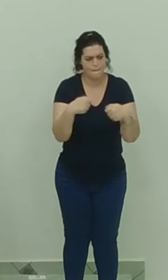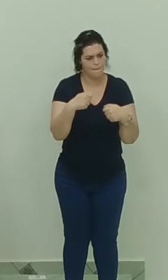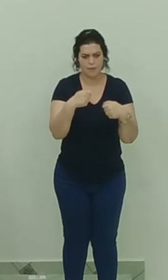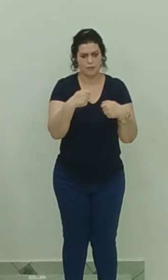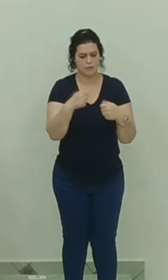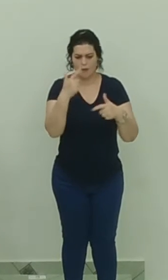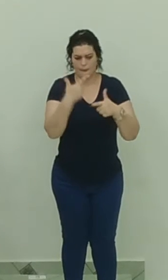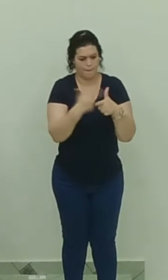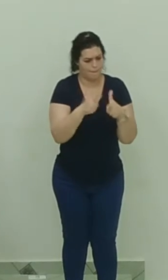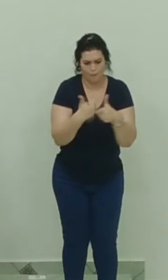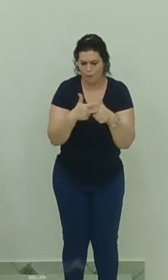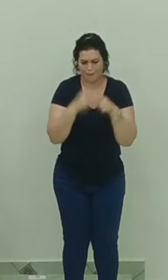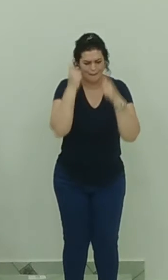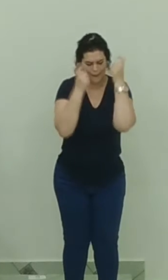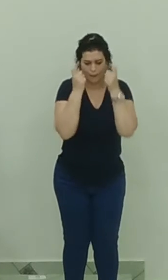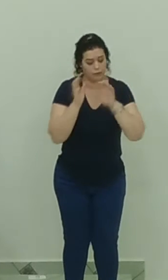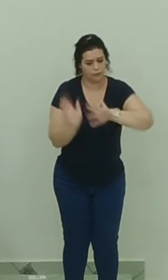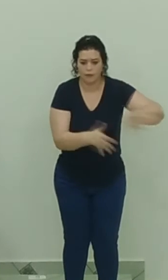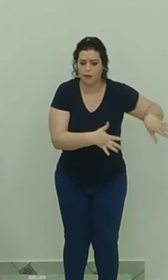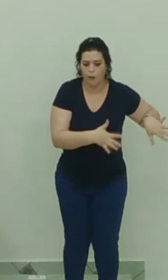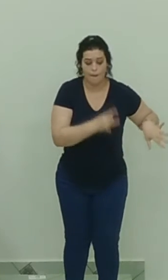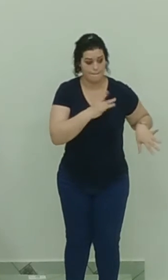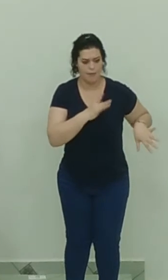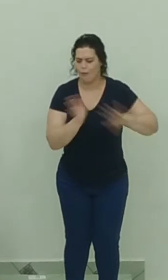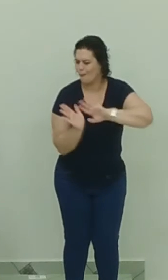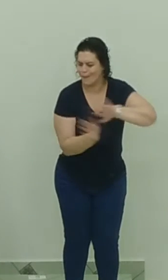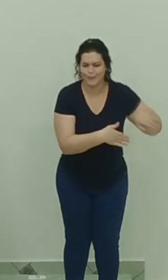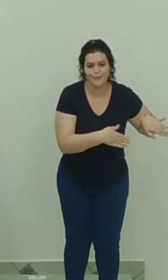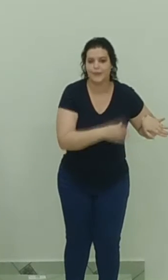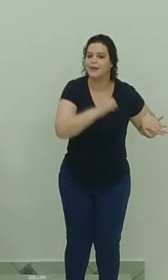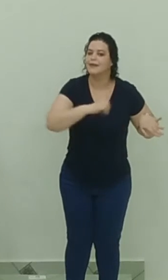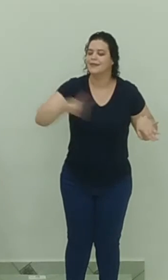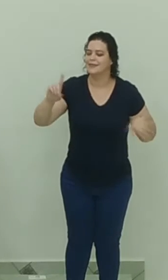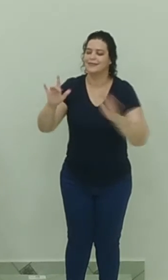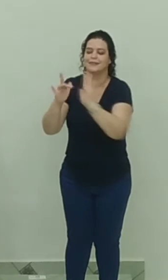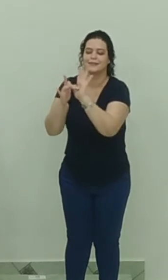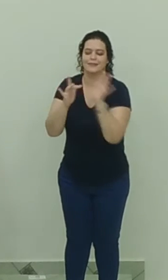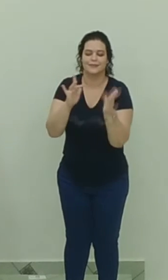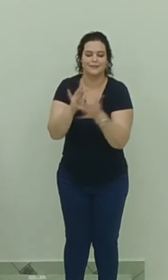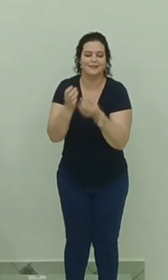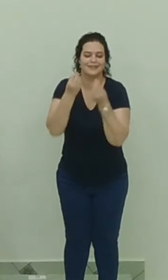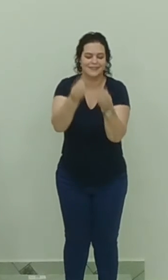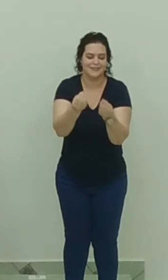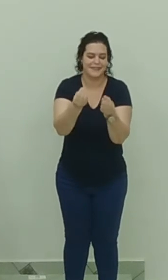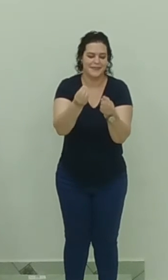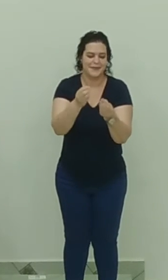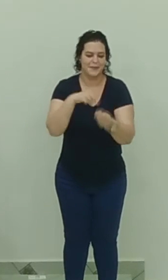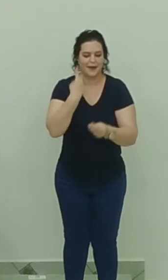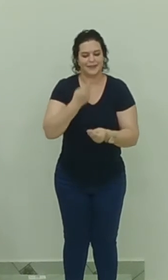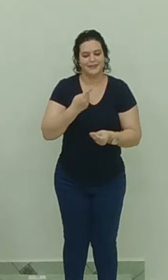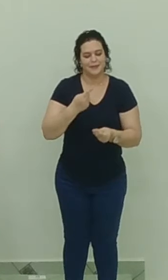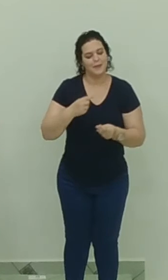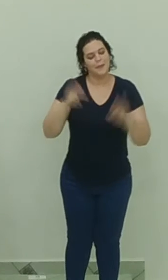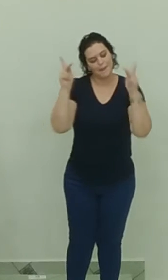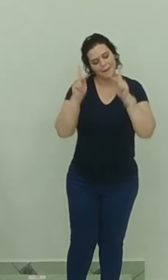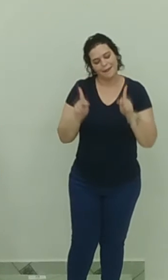Quem está no meio da crise do coronavírus? Jesus Cristo, o Senhor da igreja, vencendo para vencer.